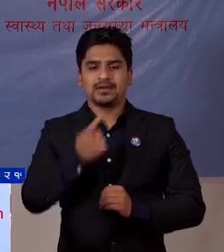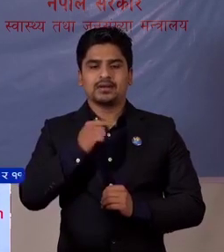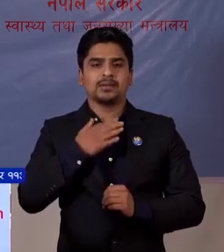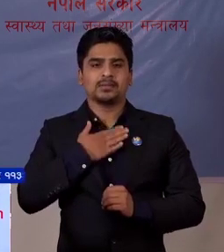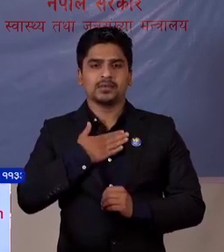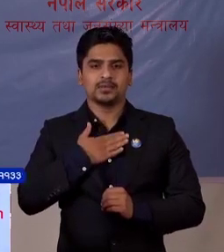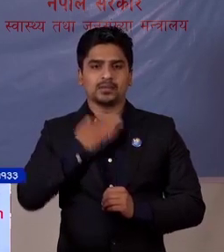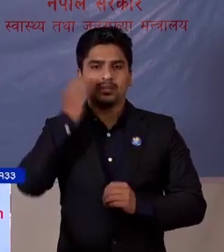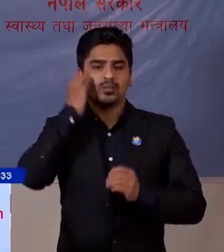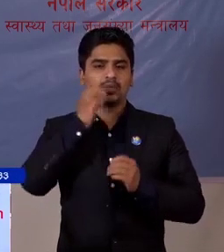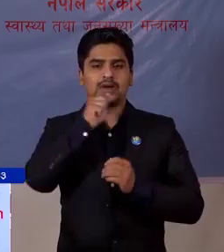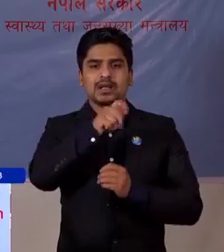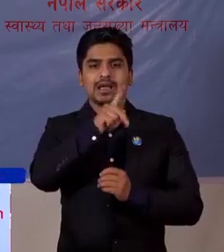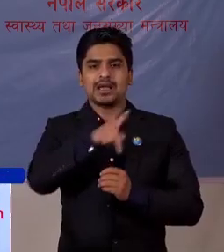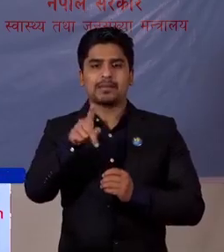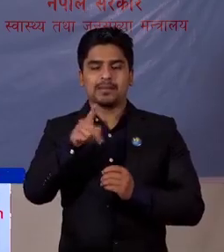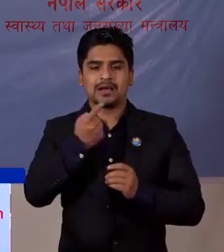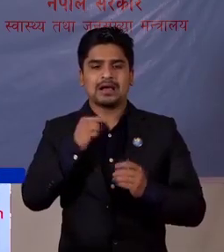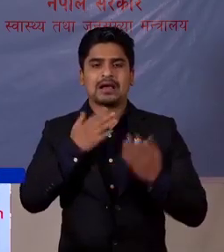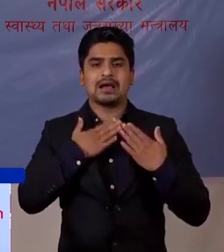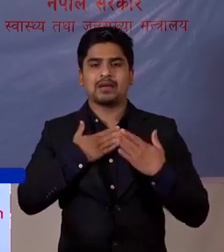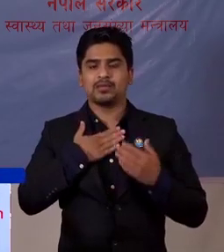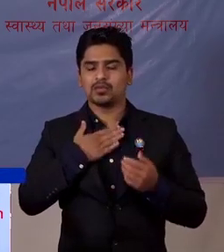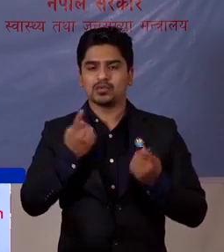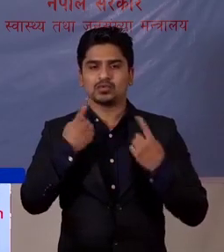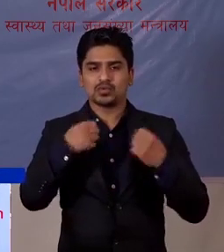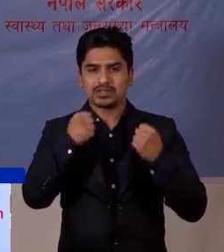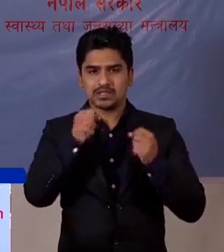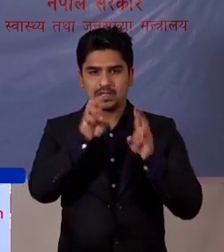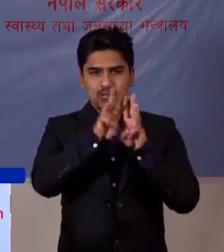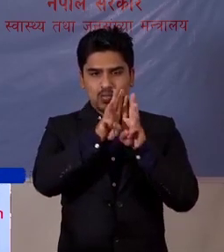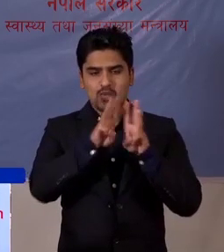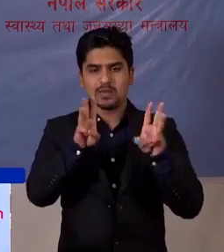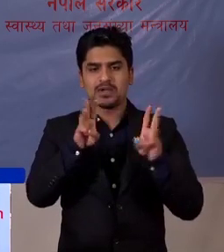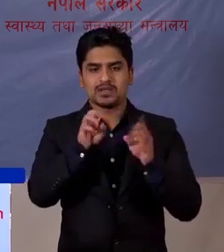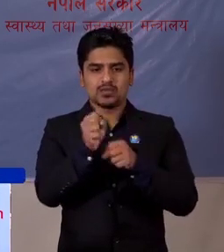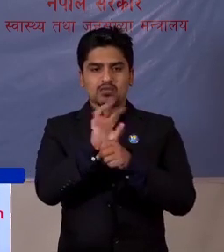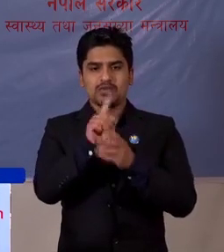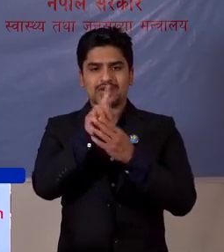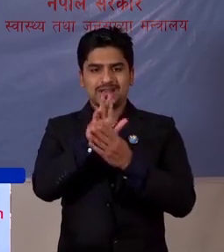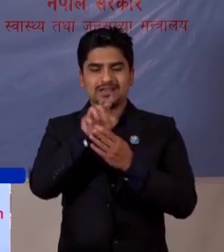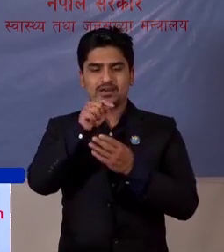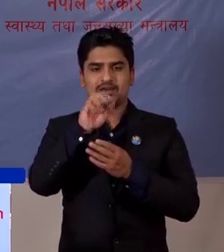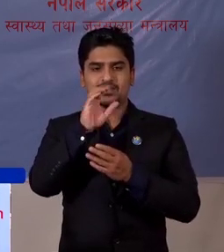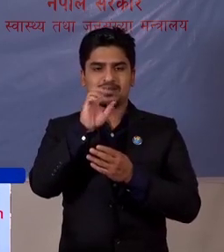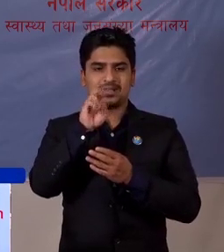हाम्रो मोबाइल एप्लिकेसन हाम्रो स्वास्थ्य र वेब पेज